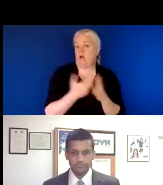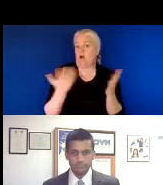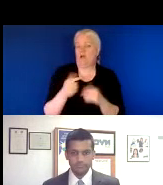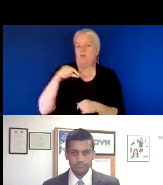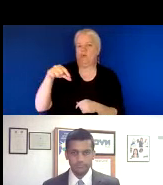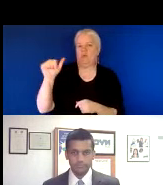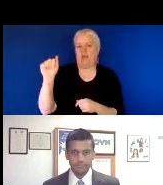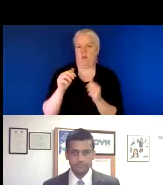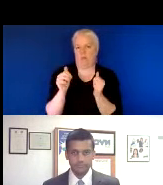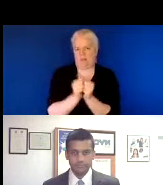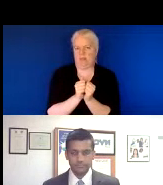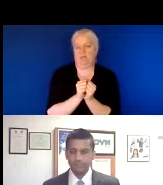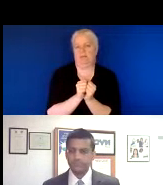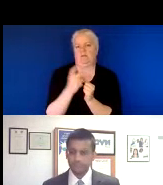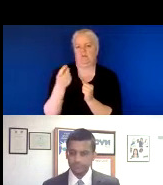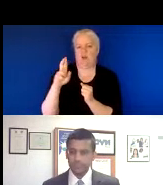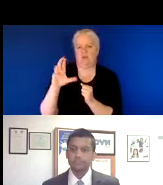其中一条问题。